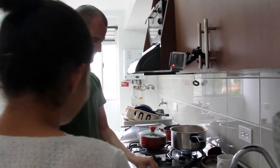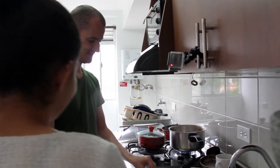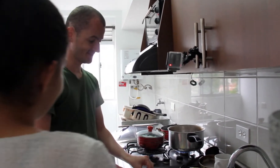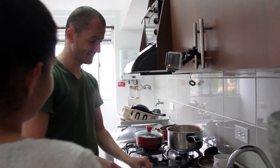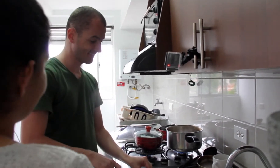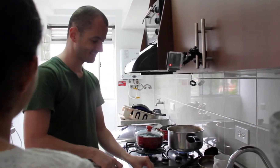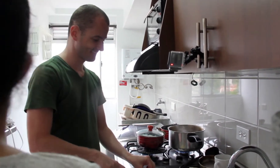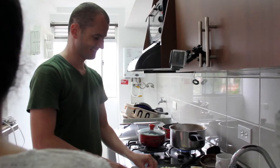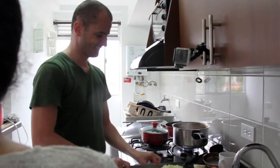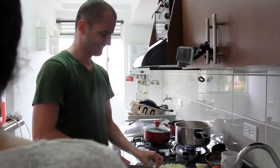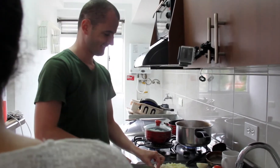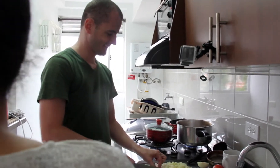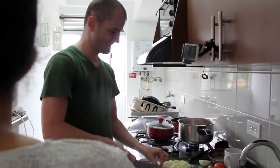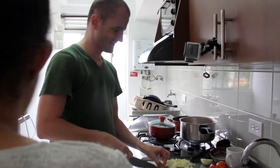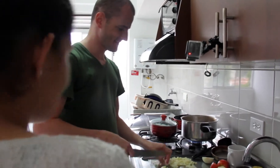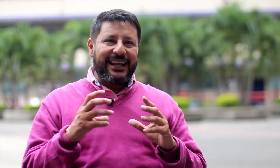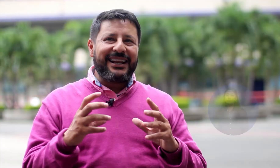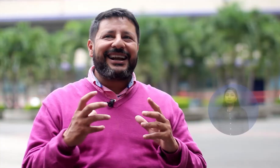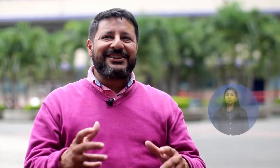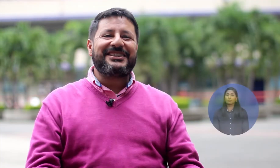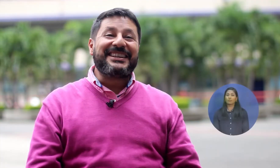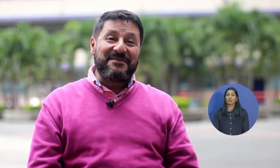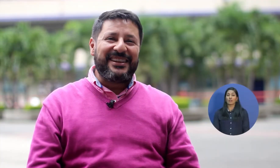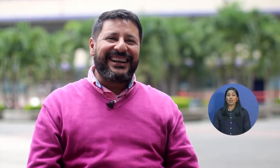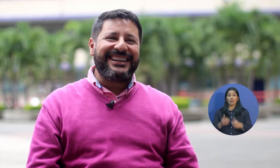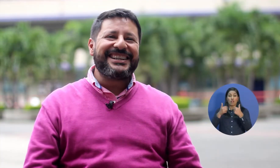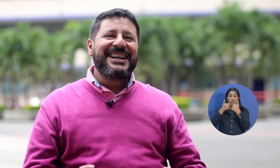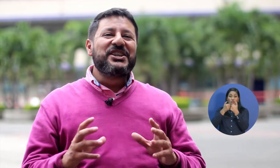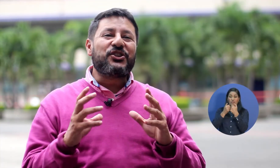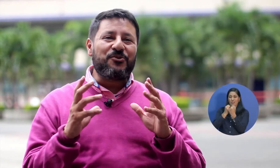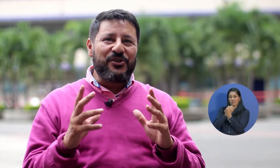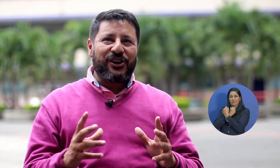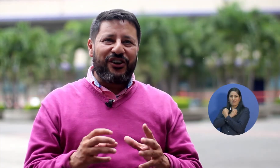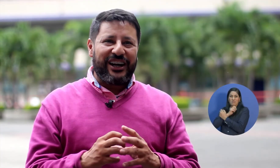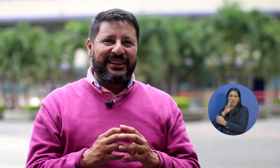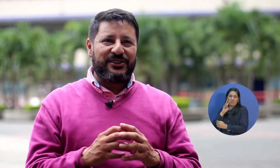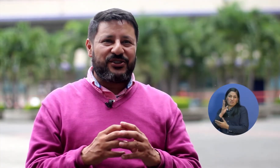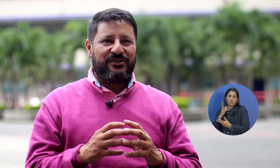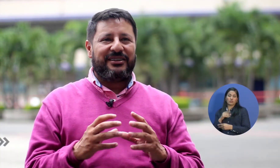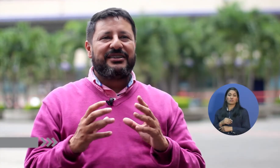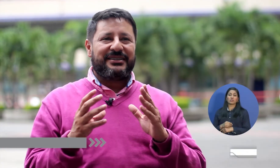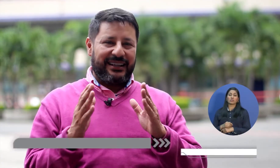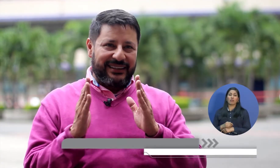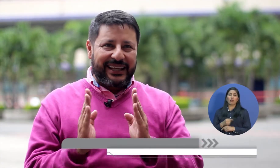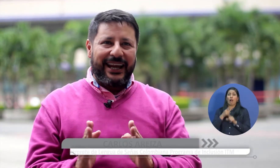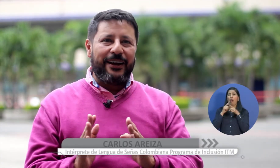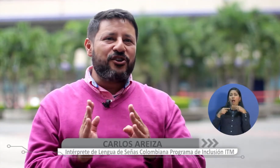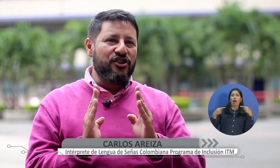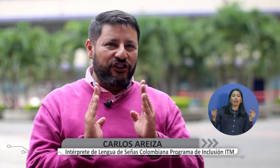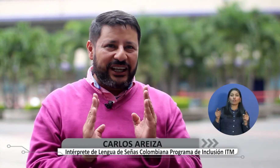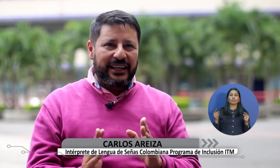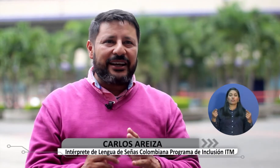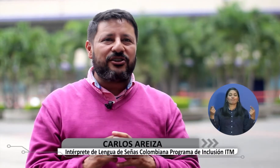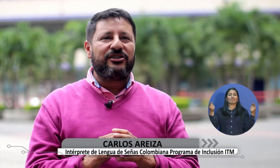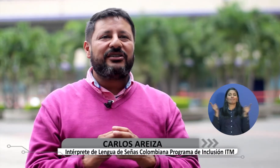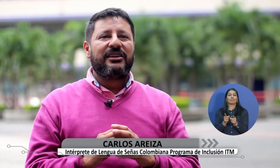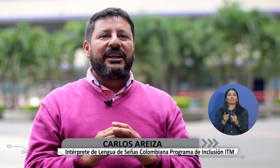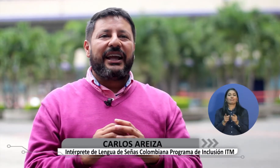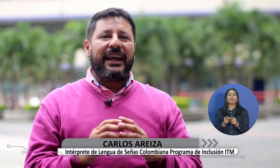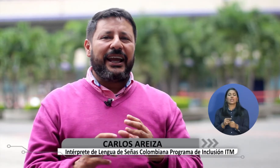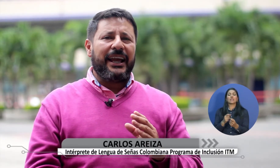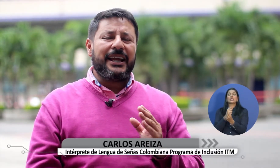Yo quiero mirar cómo haces eso, amor. En las relaciones sentimentales son muy concretos. O sea, te quiero, no te quiero.